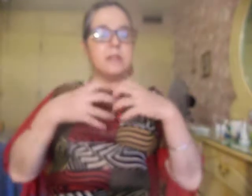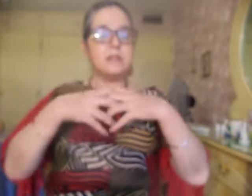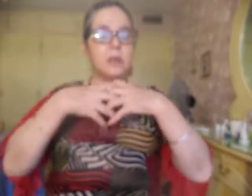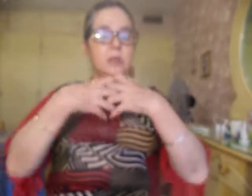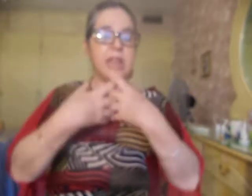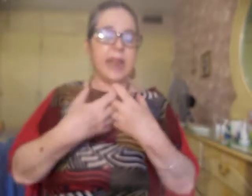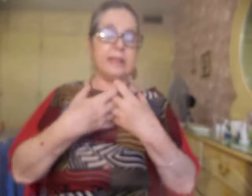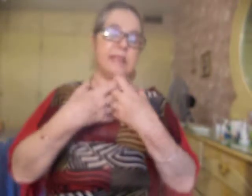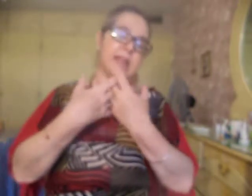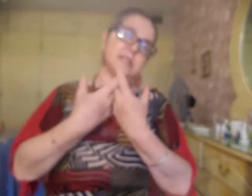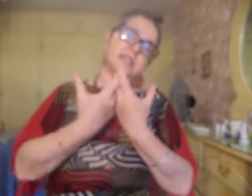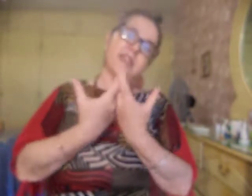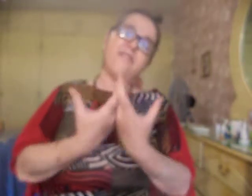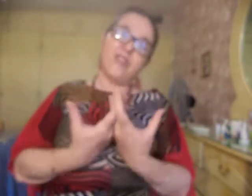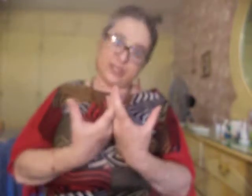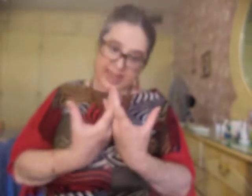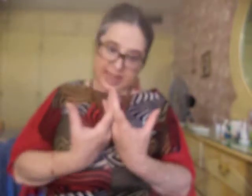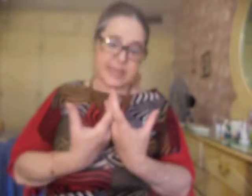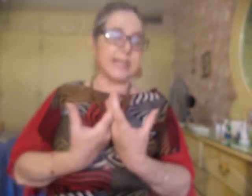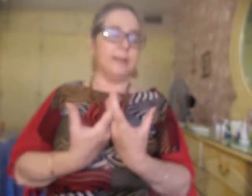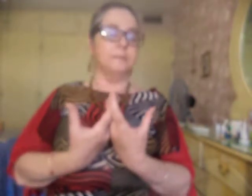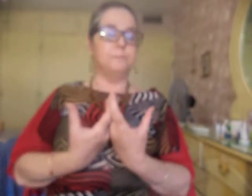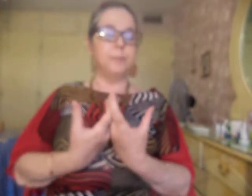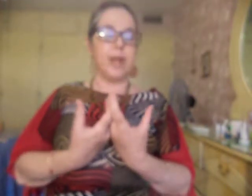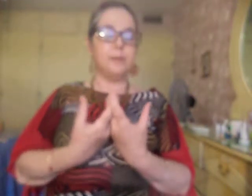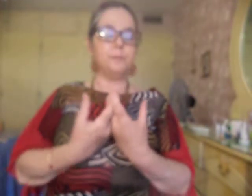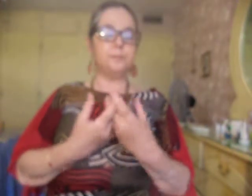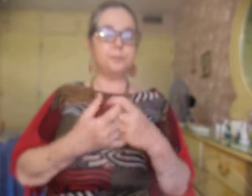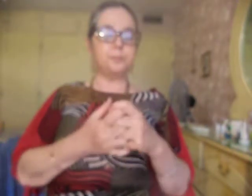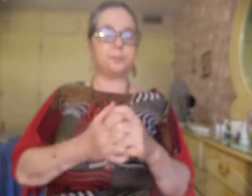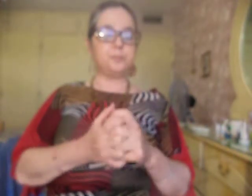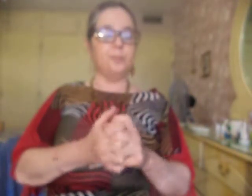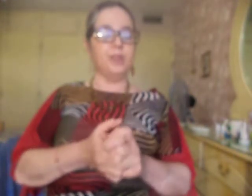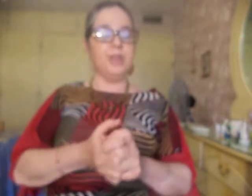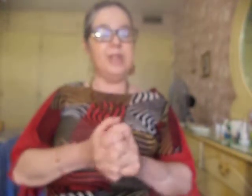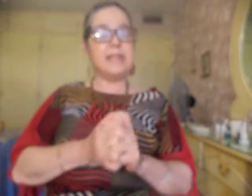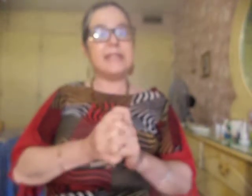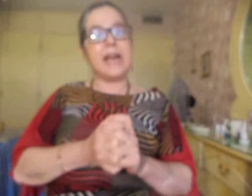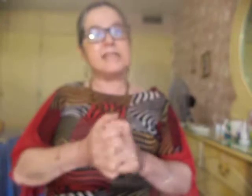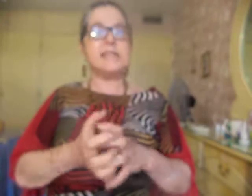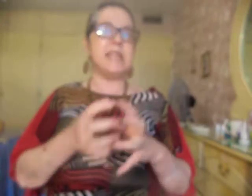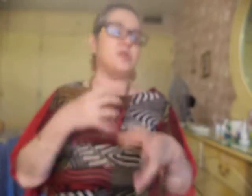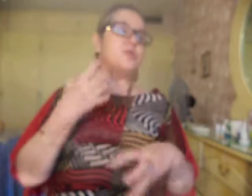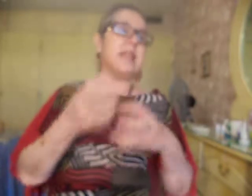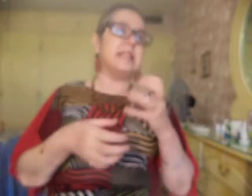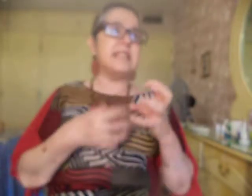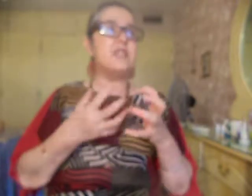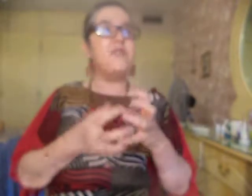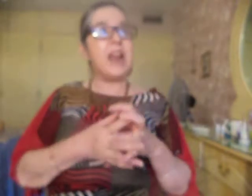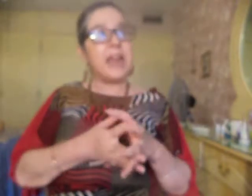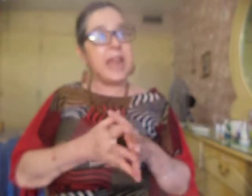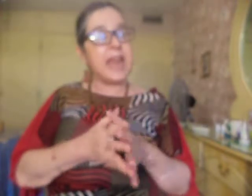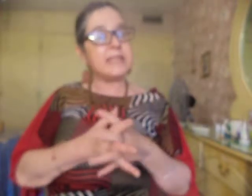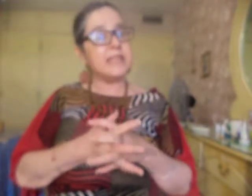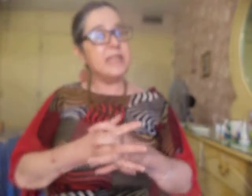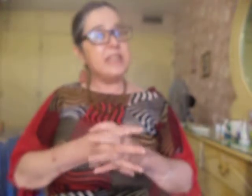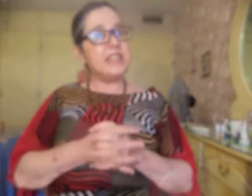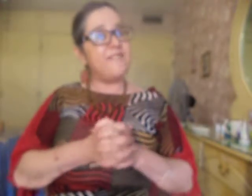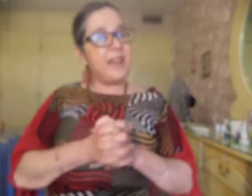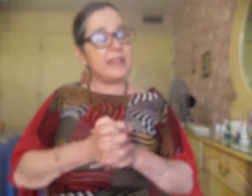sus dientes se fortalezcan, ¿verdad? Quizás si tus dientes son frágiles, te